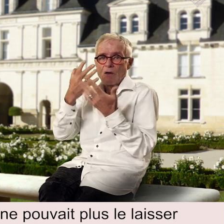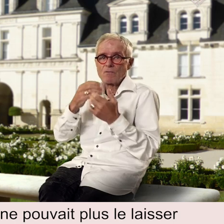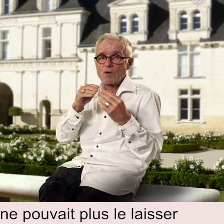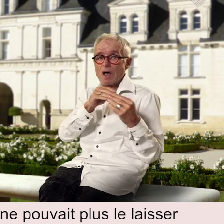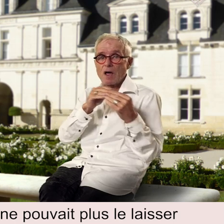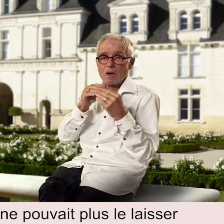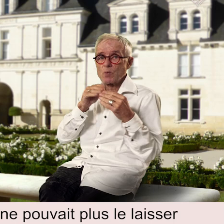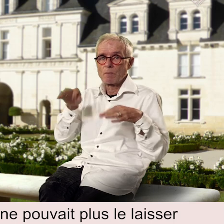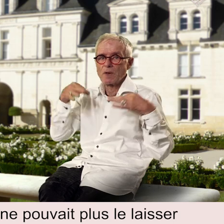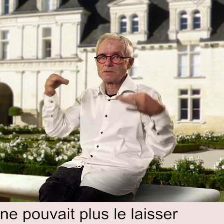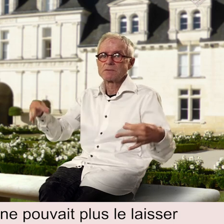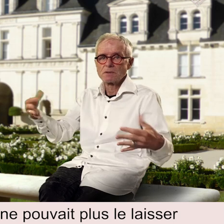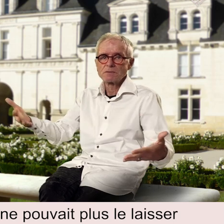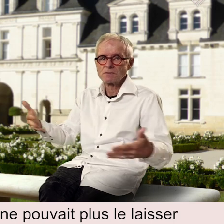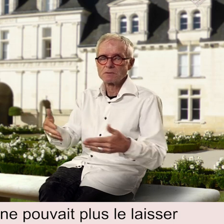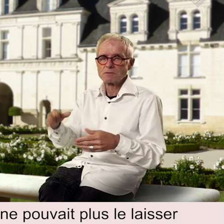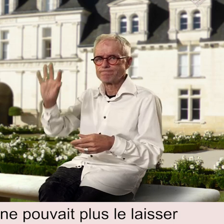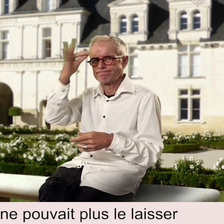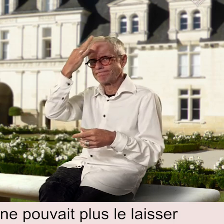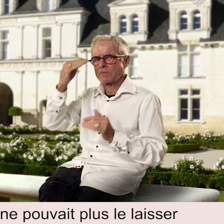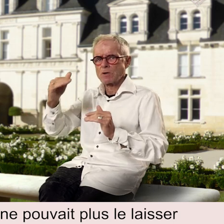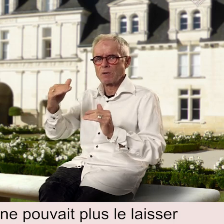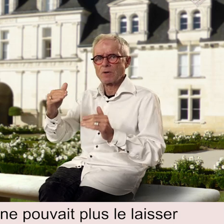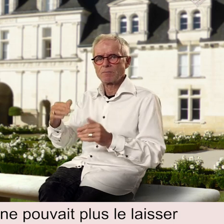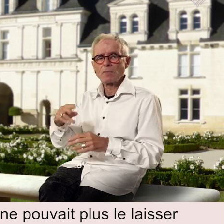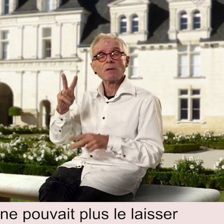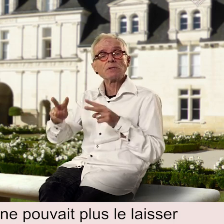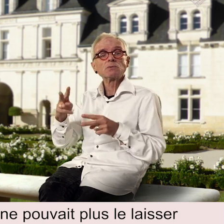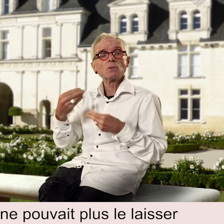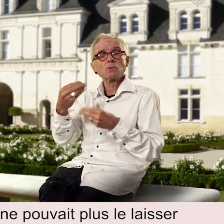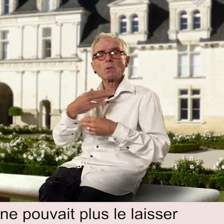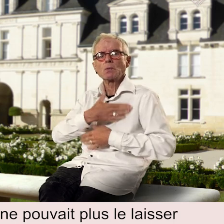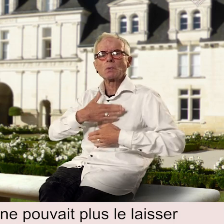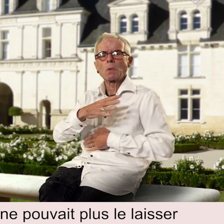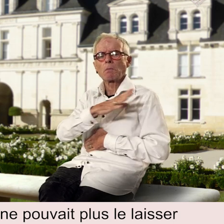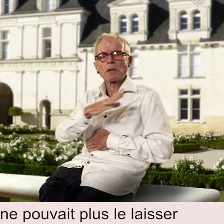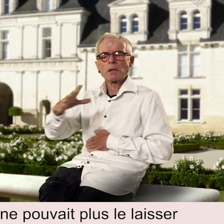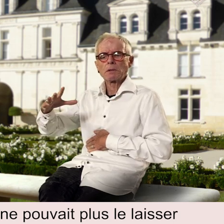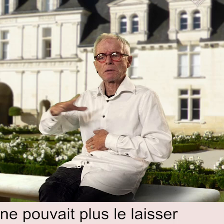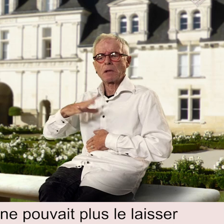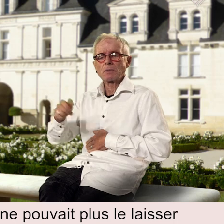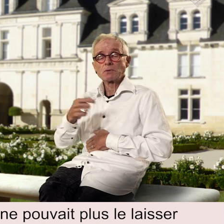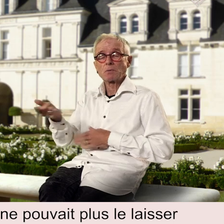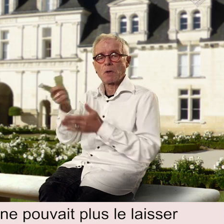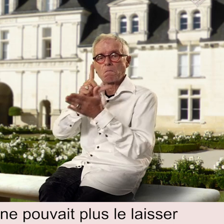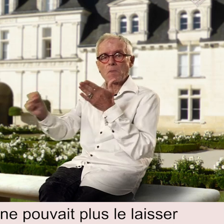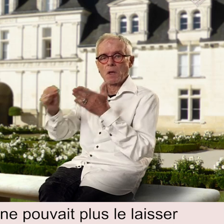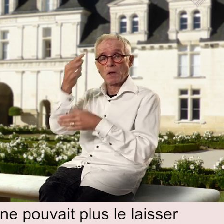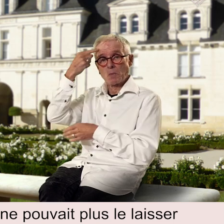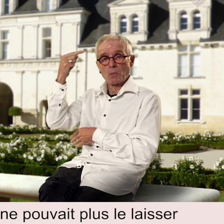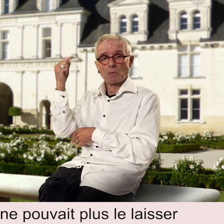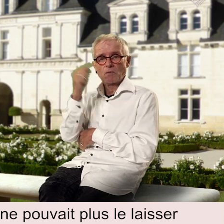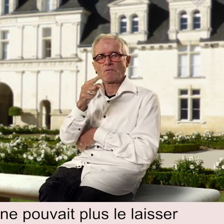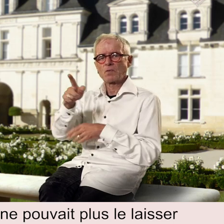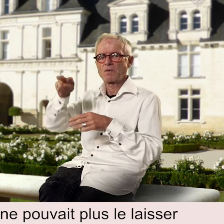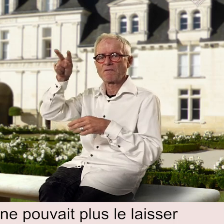il se détermina tout d'un coup. « Vous serez satisfaite, madame, lui dit-il. Je m'en vais faire pour vous ce que toute